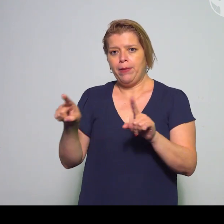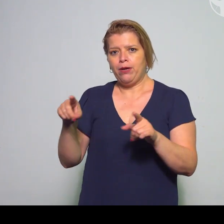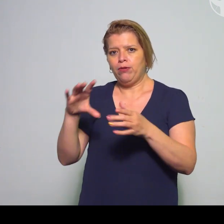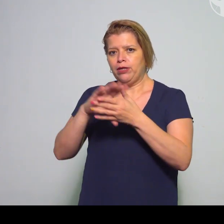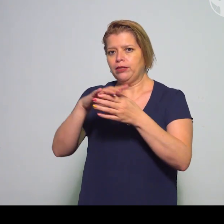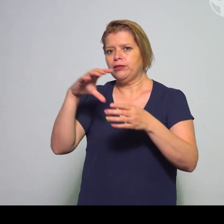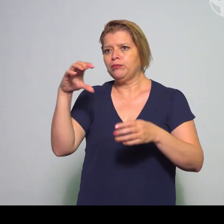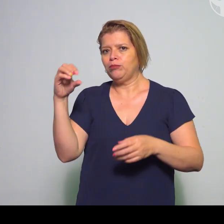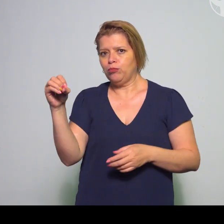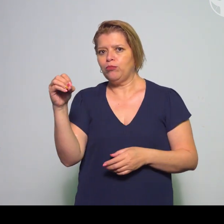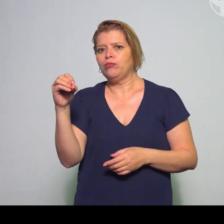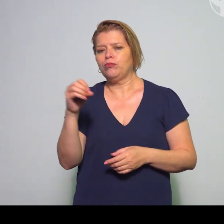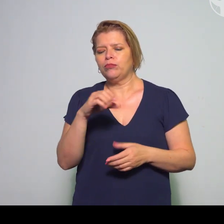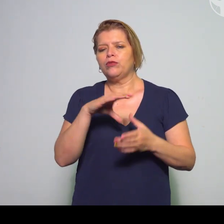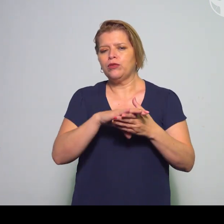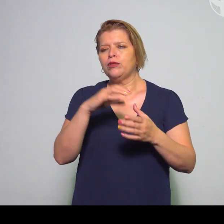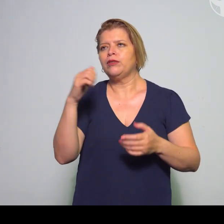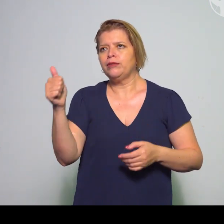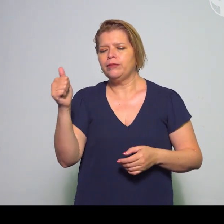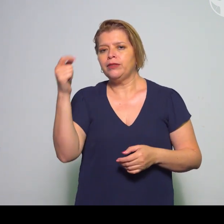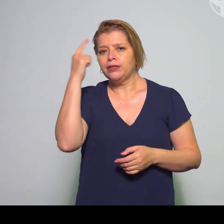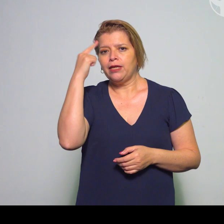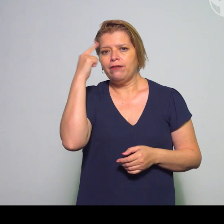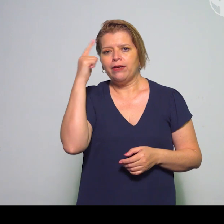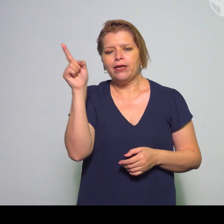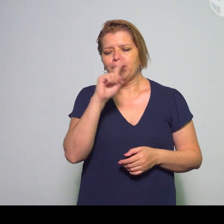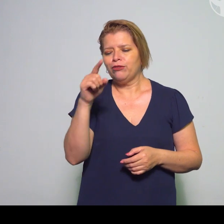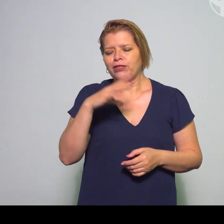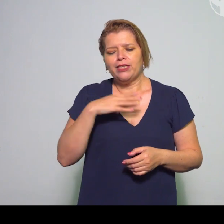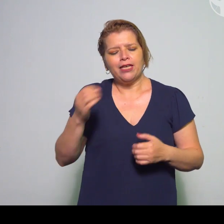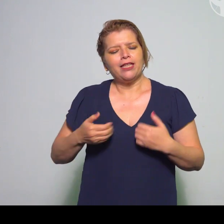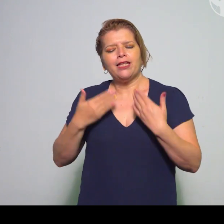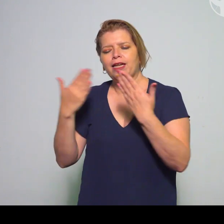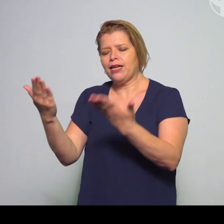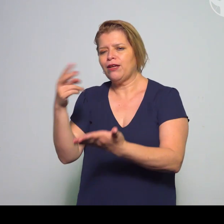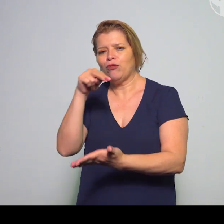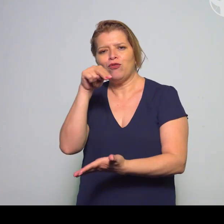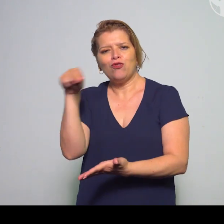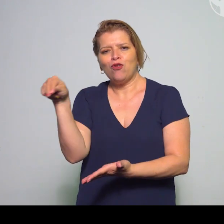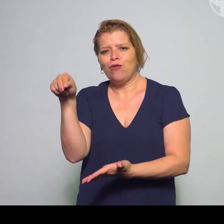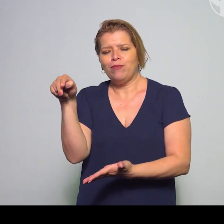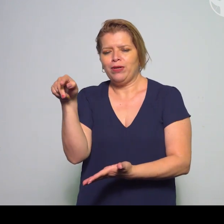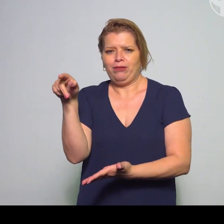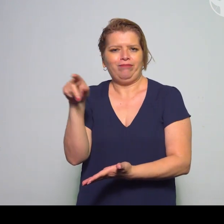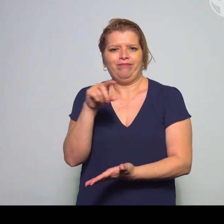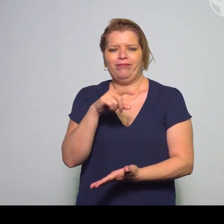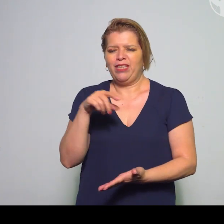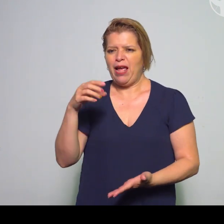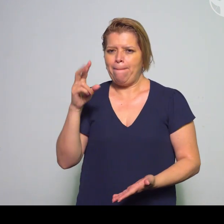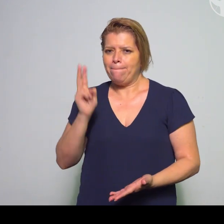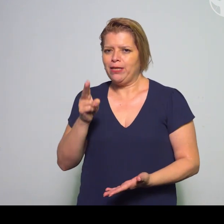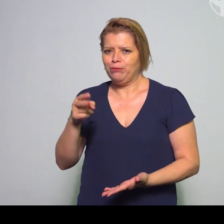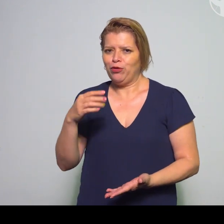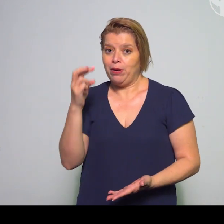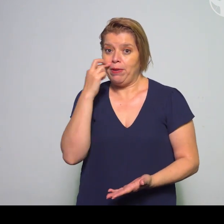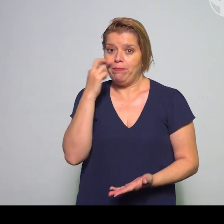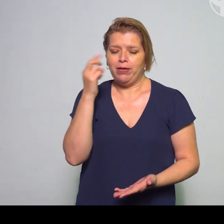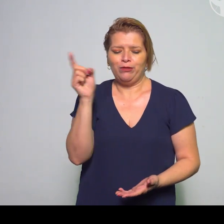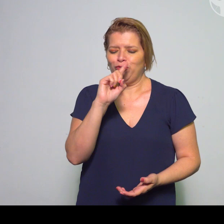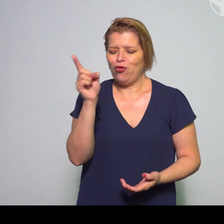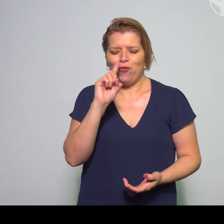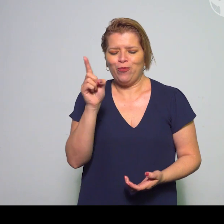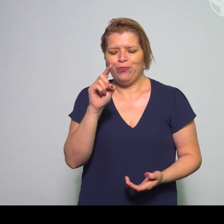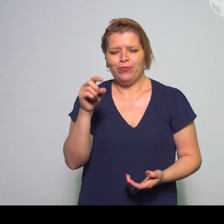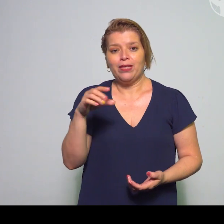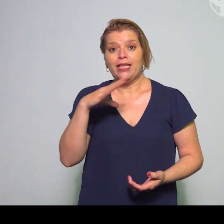su esposa sabía que ese nombre no tenía que ser Zacarías, que ese nombre tenía que ser Juan, porque no importaba